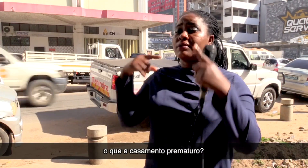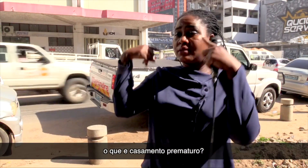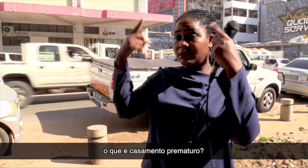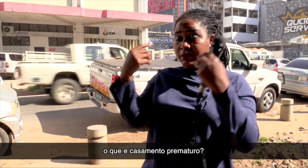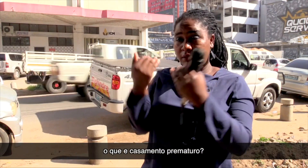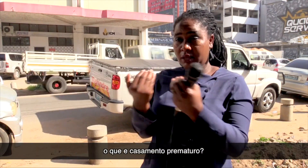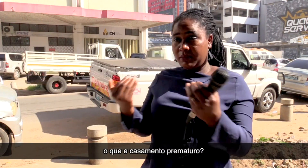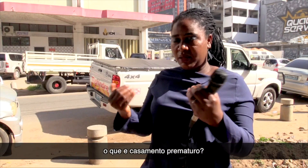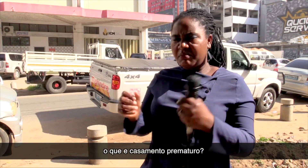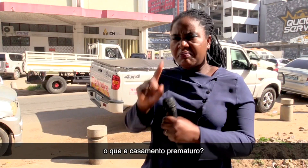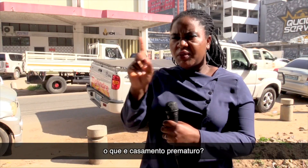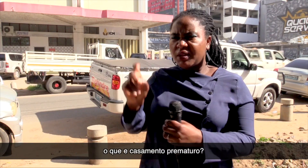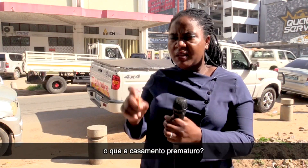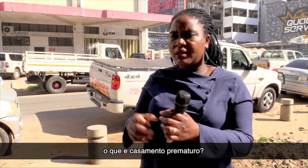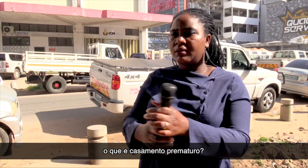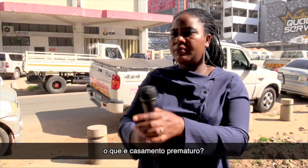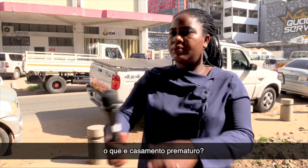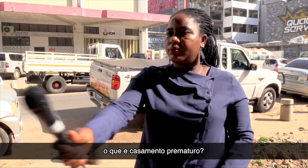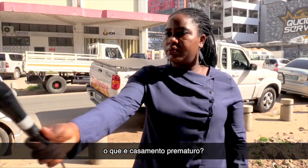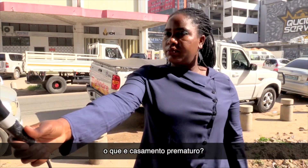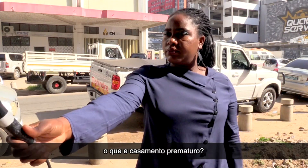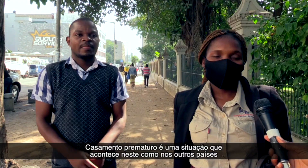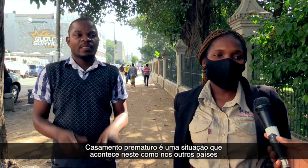O que é casamento prematuro?